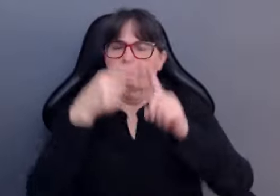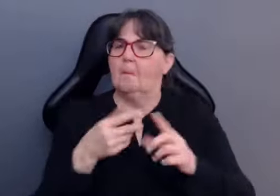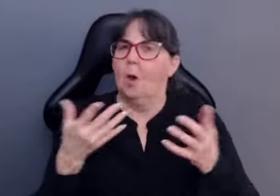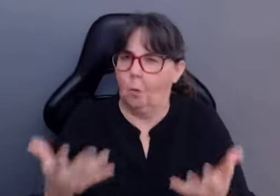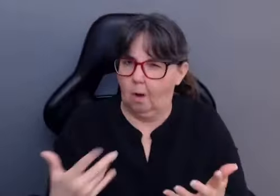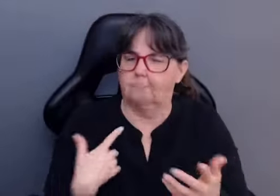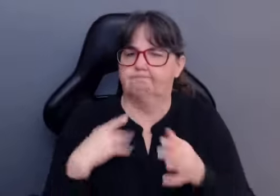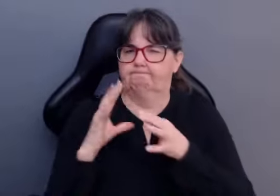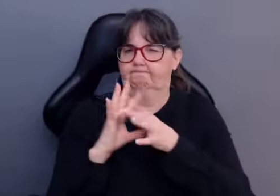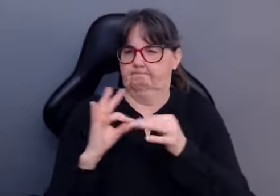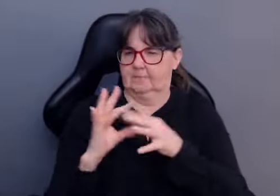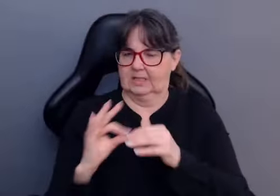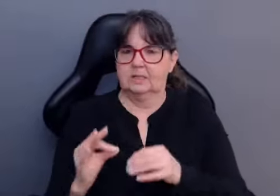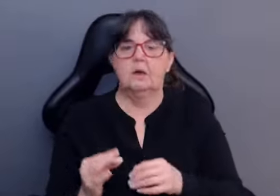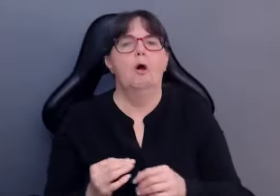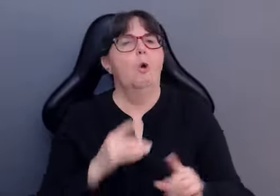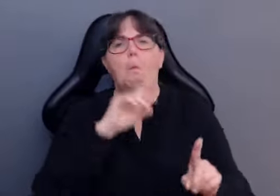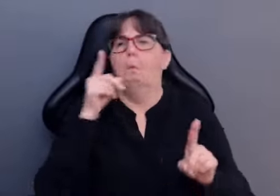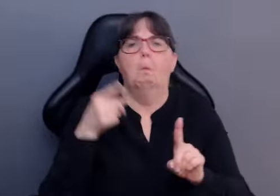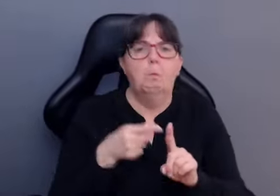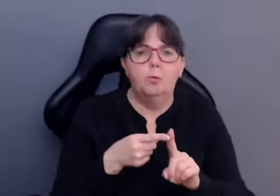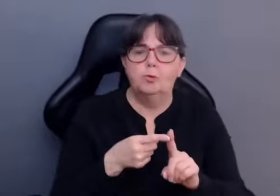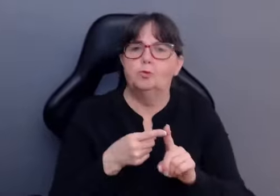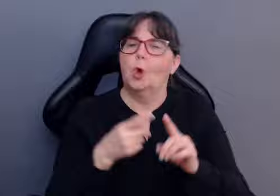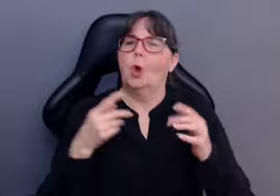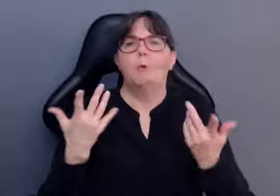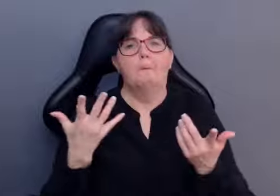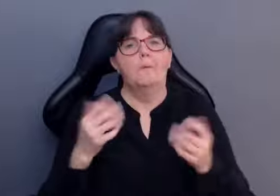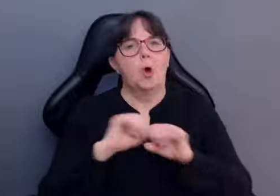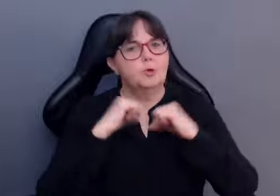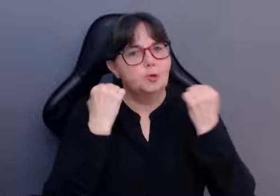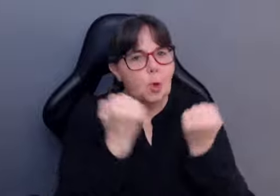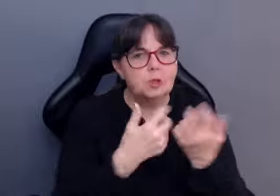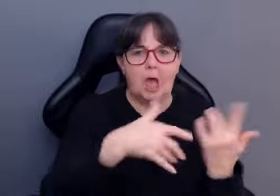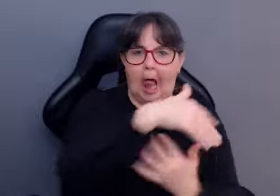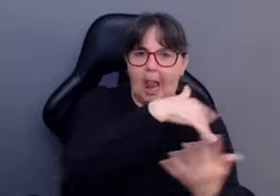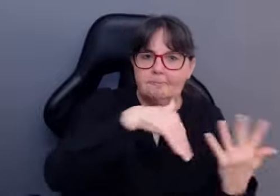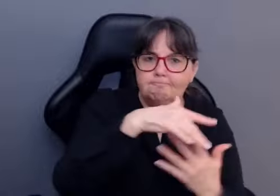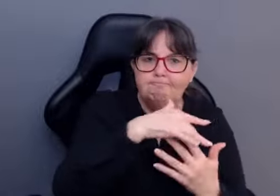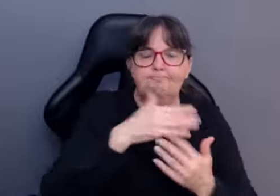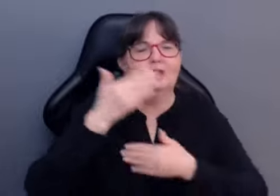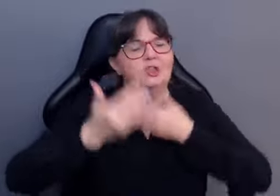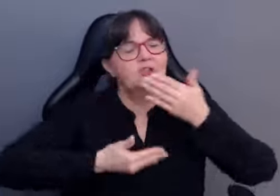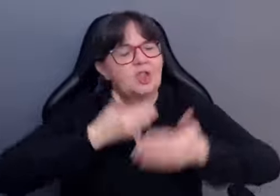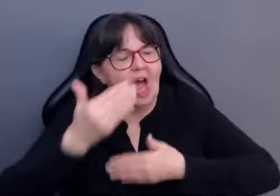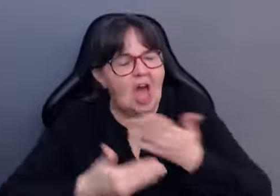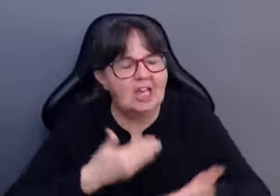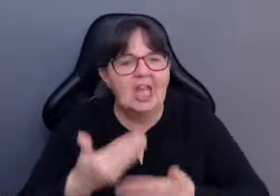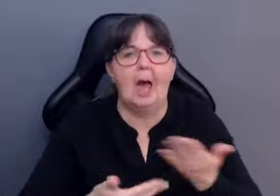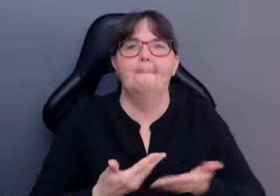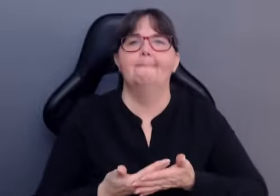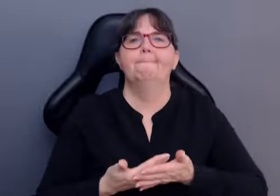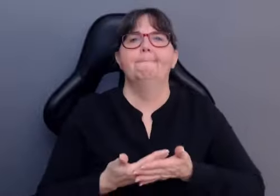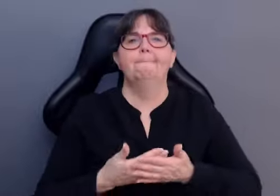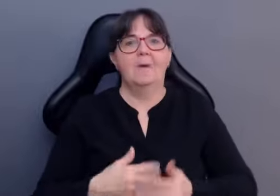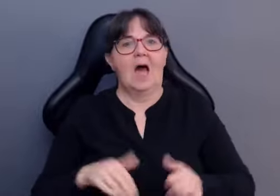suivants: à des fins purement sociales, charitables, artistiques, sportives